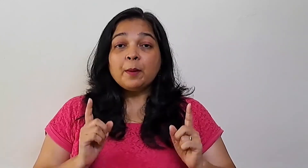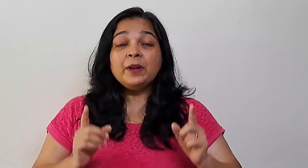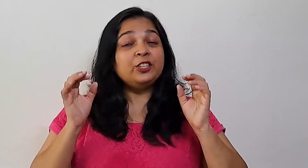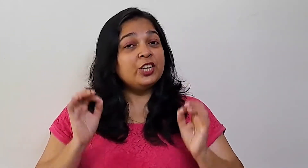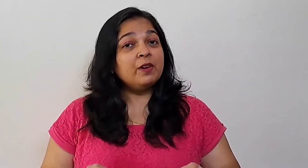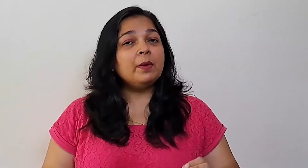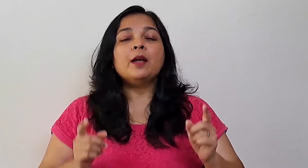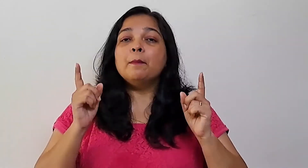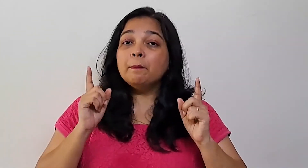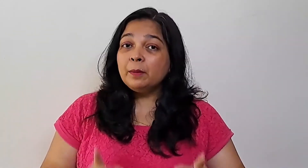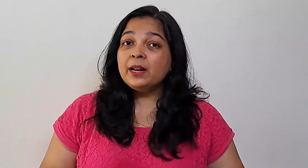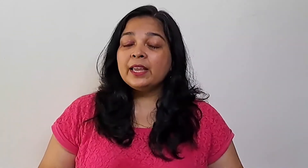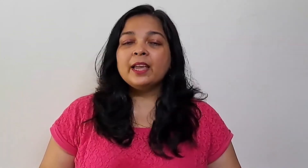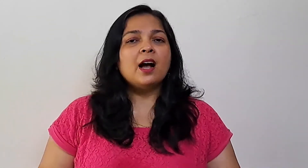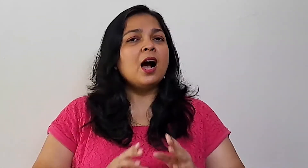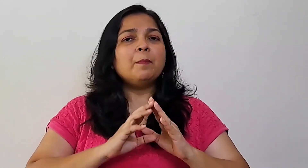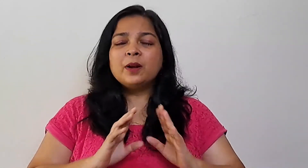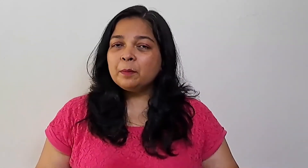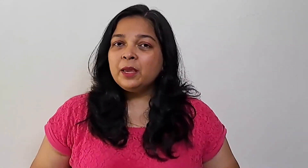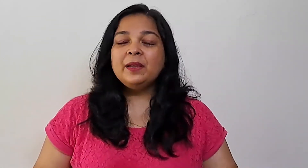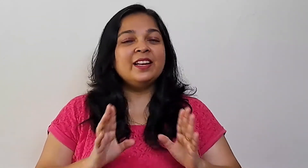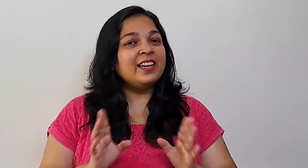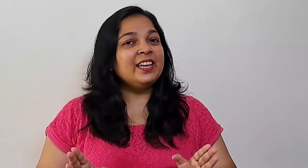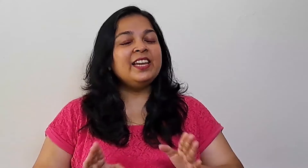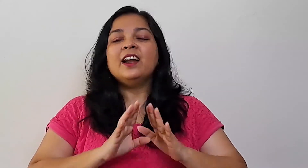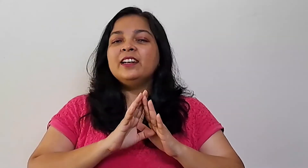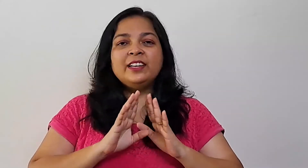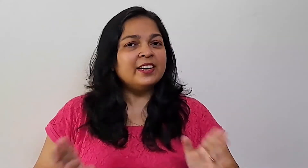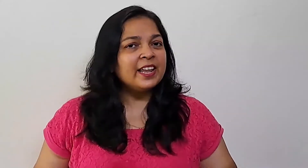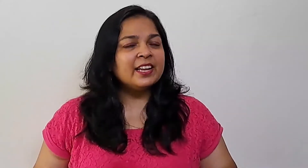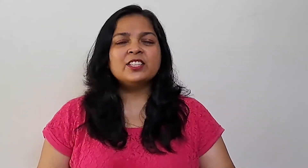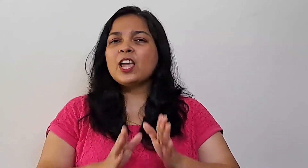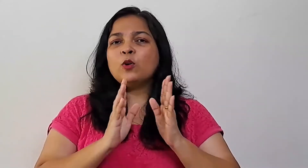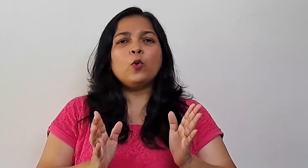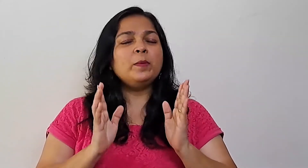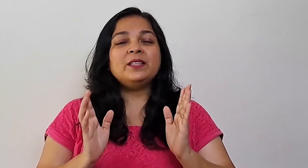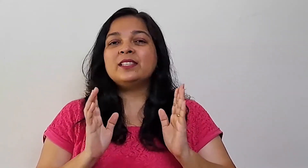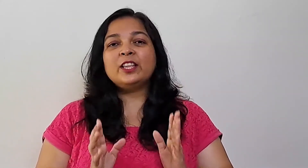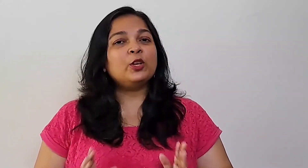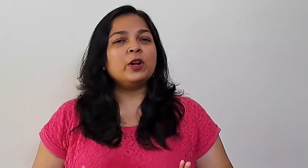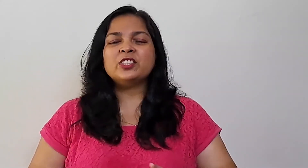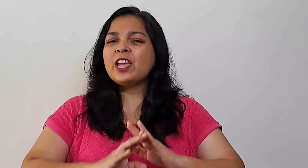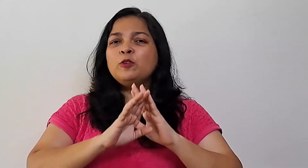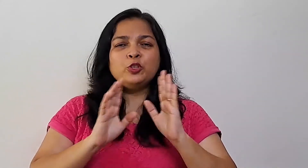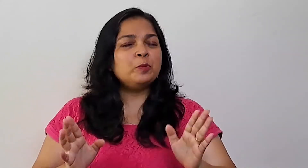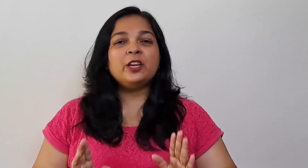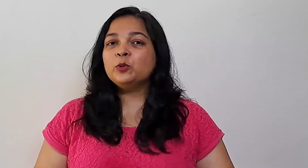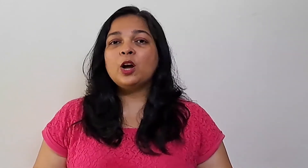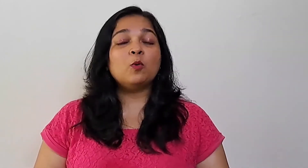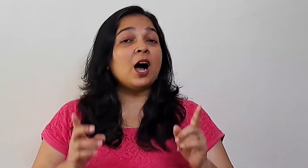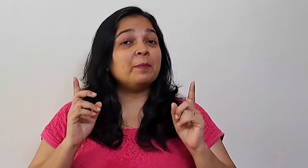अपने जीवन में मन बनाओ कि ती भी कभी भी नहीं डरोंगे, चाहे कोई भी स्थिति क्यों ना हो, चाहे कुछ